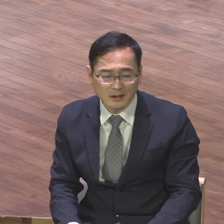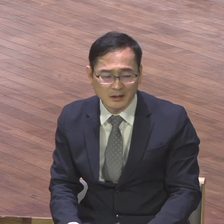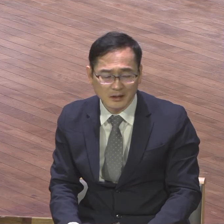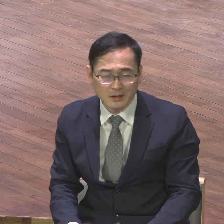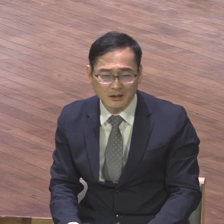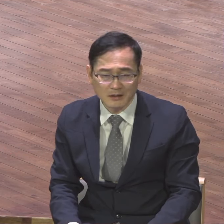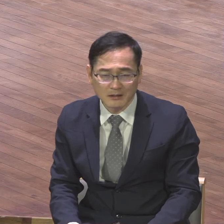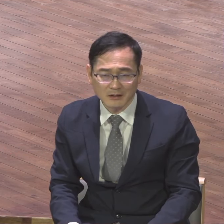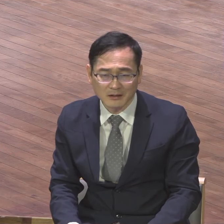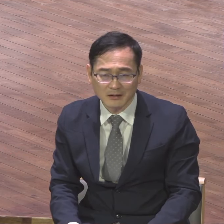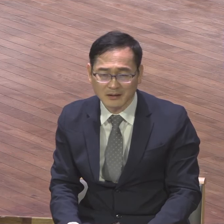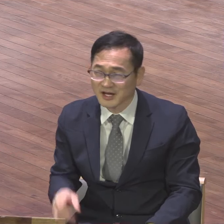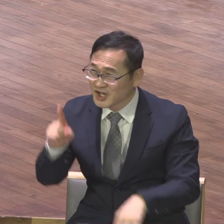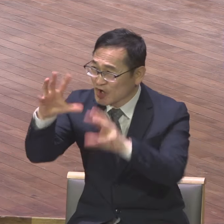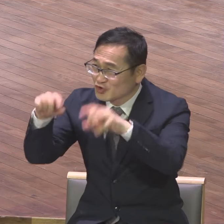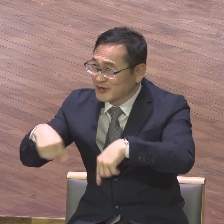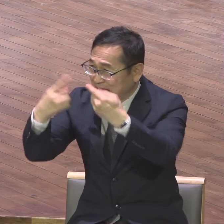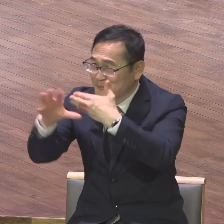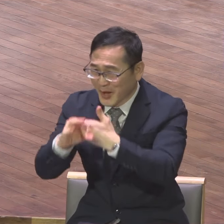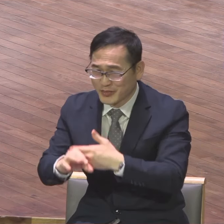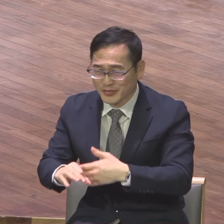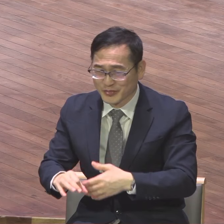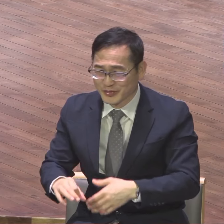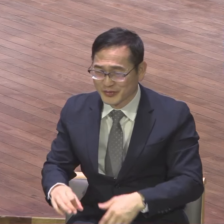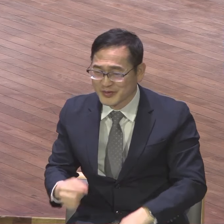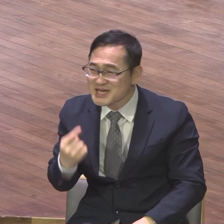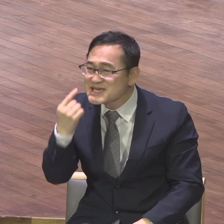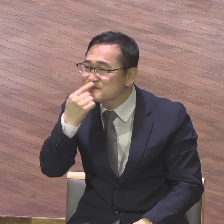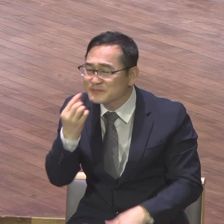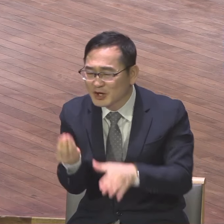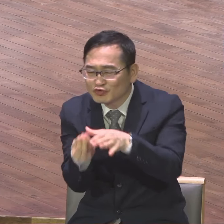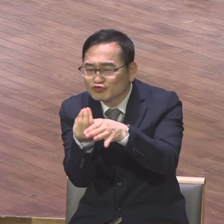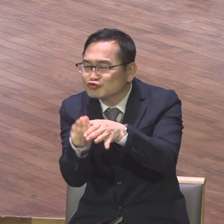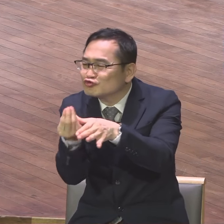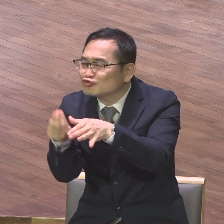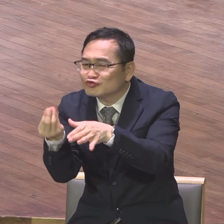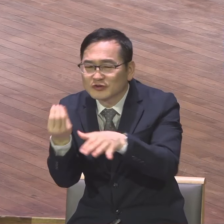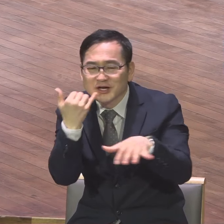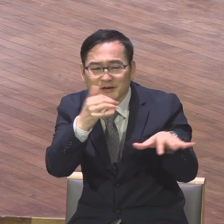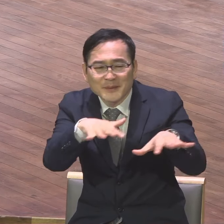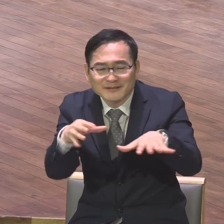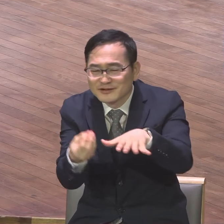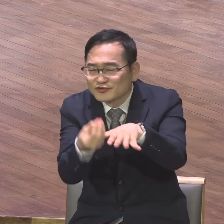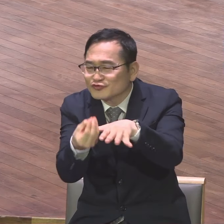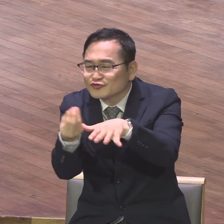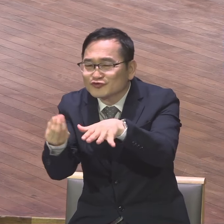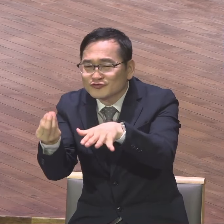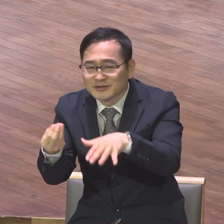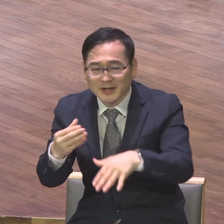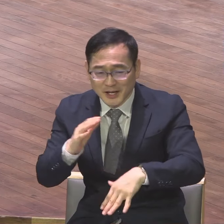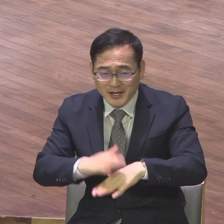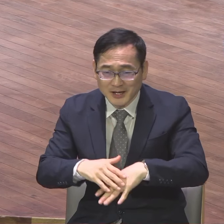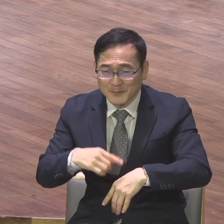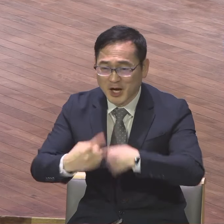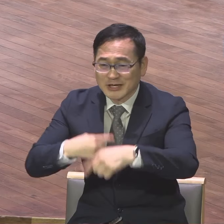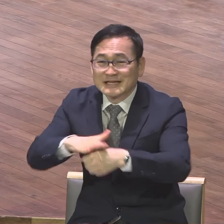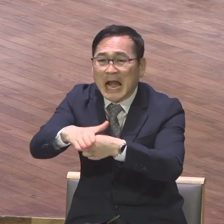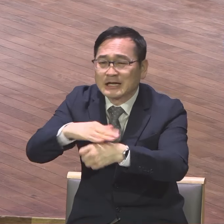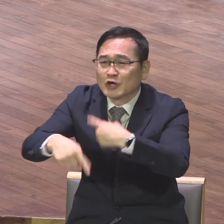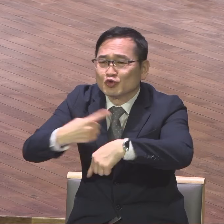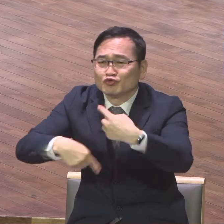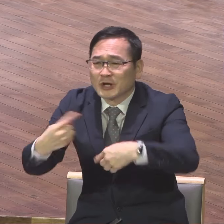그러면서 하는 말입니다. 천국 가면 손 바라놓고 입만 둥둥 떠다닐 것이다. 말은 잘해. 주서 들은 말이